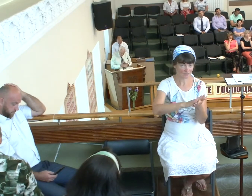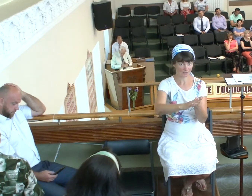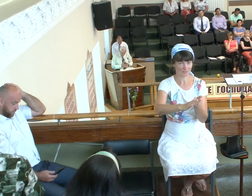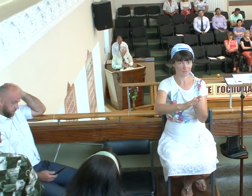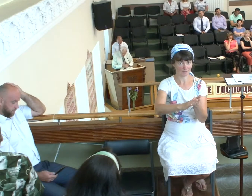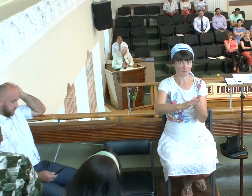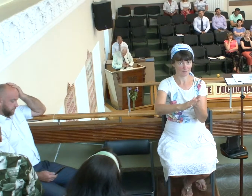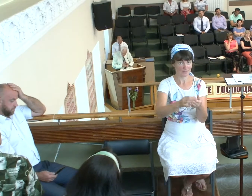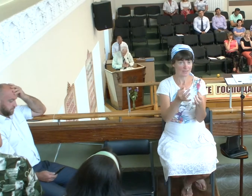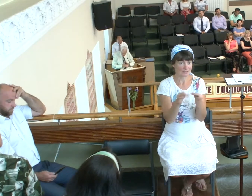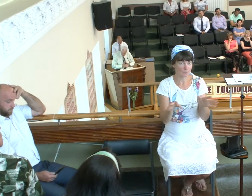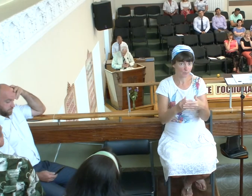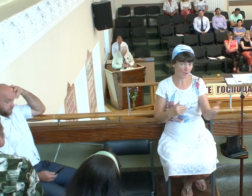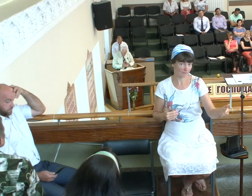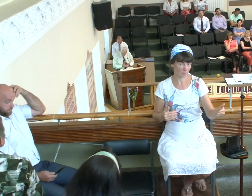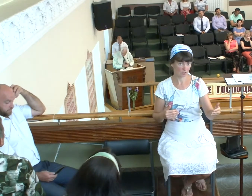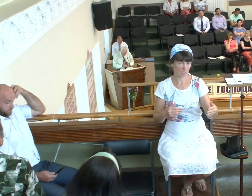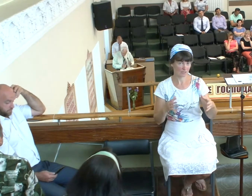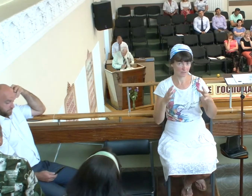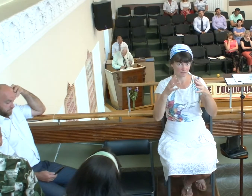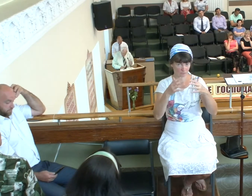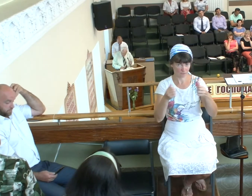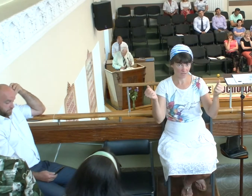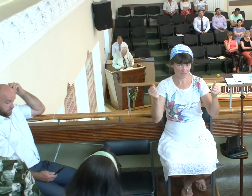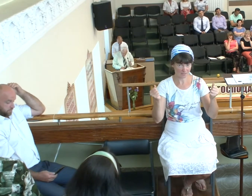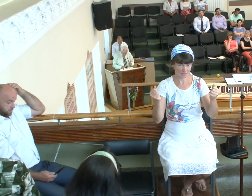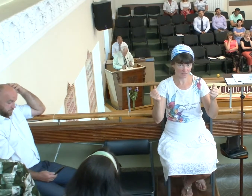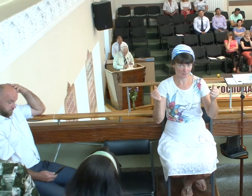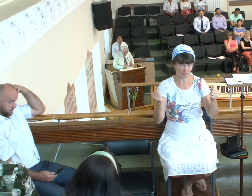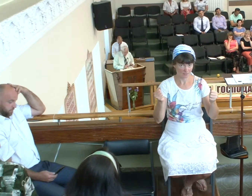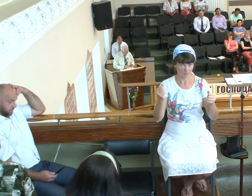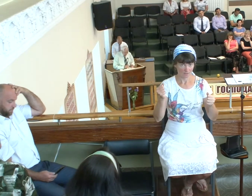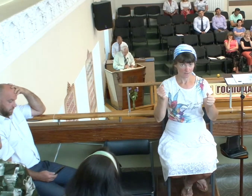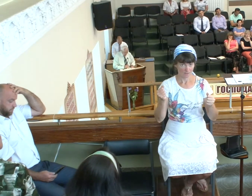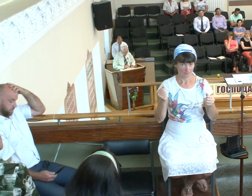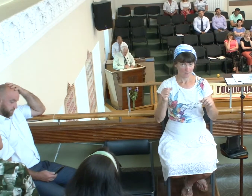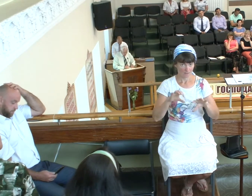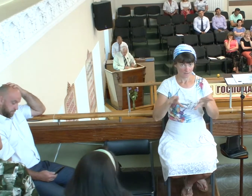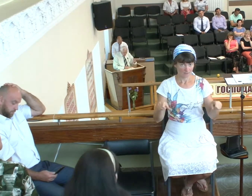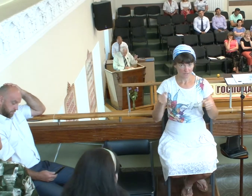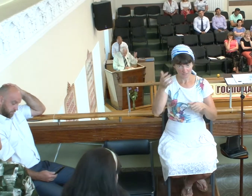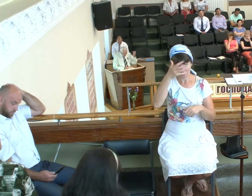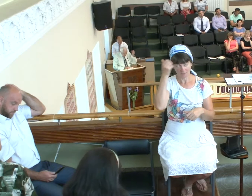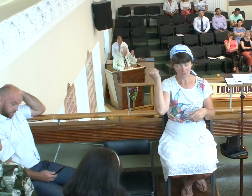избавившего нас от власти тьмы и введшего в царство возлюбленного Сына Своего,